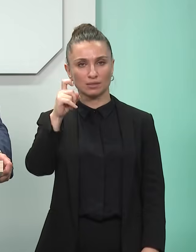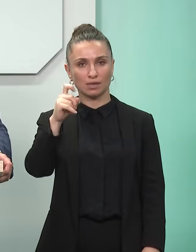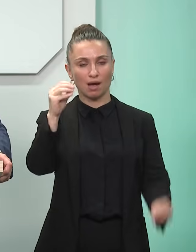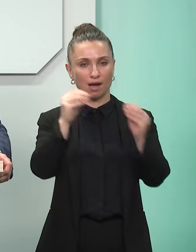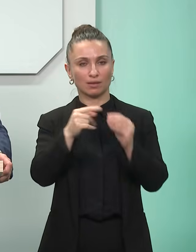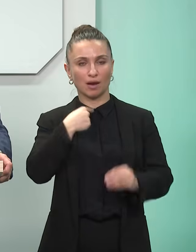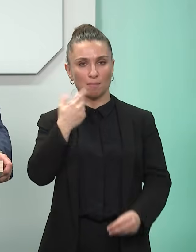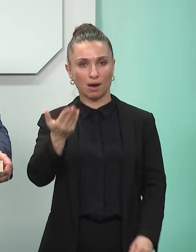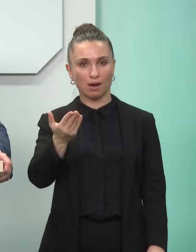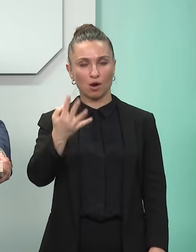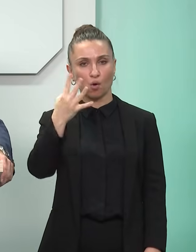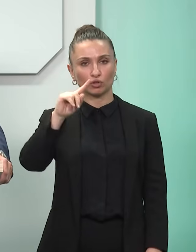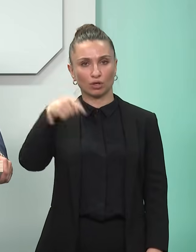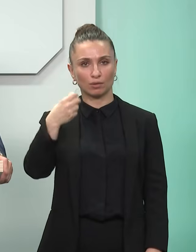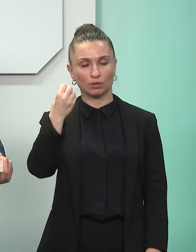12110 ხმა